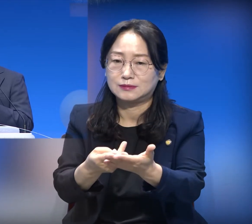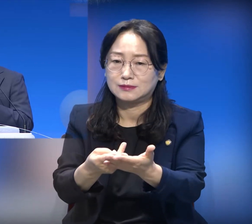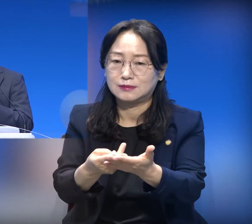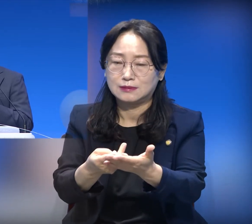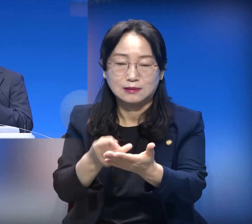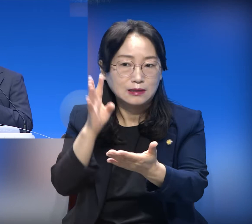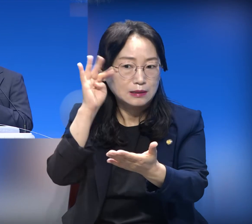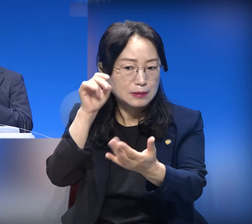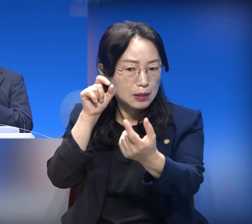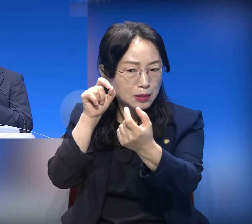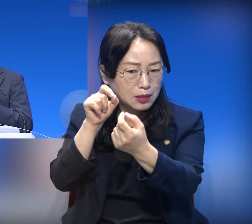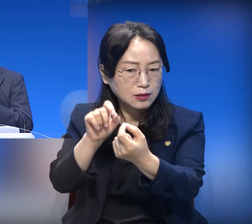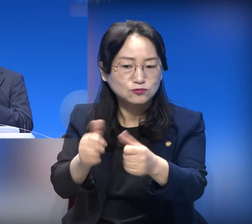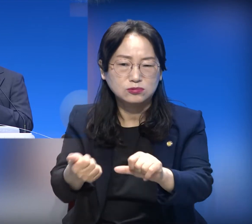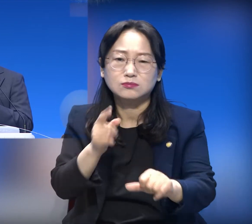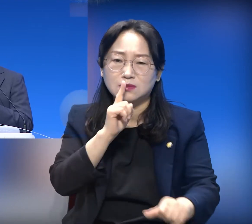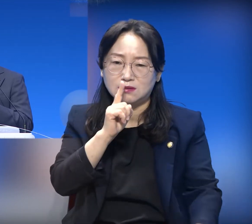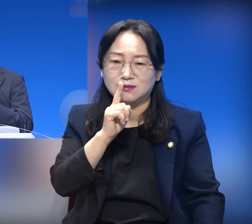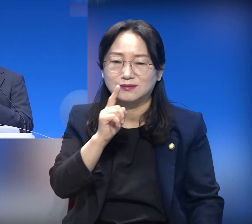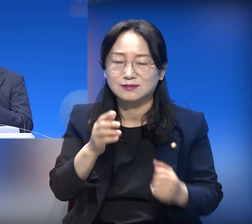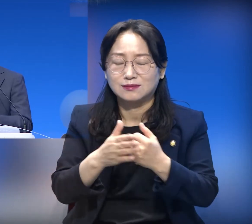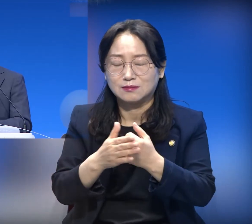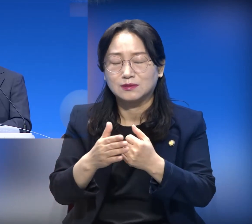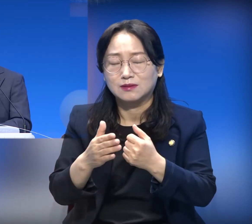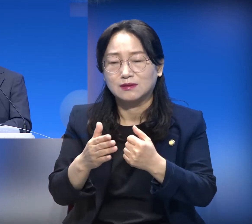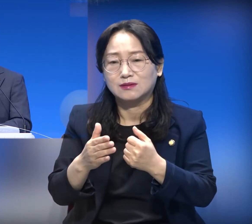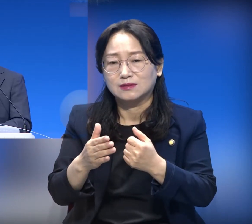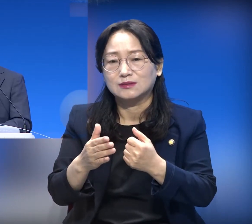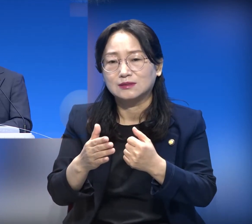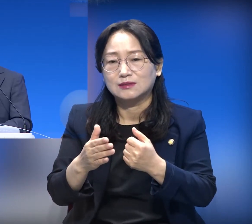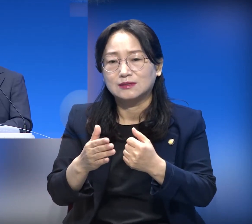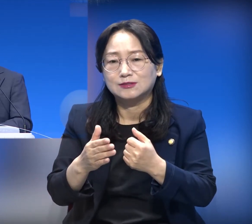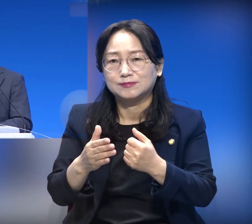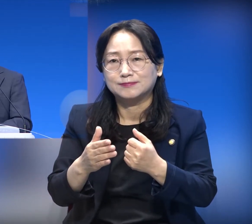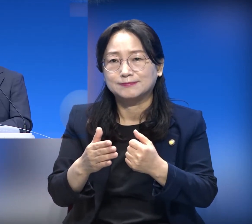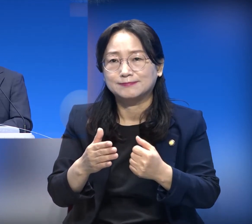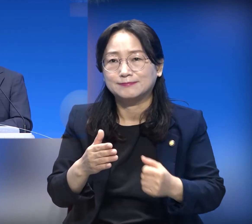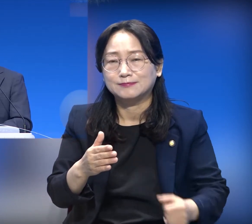며칠 못 간다고 합니다. 그래서 제가